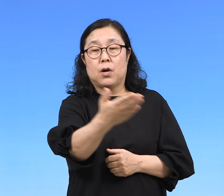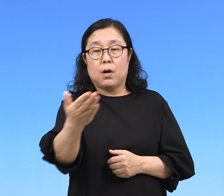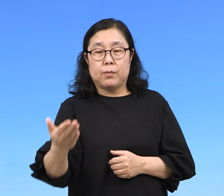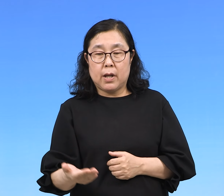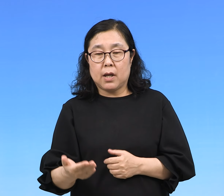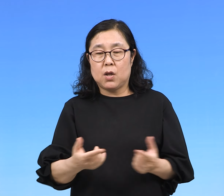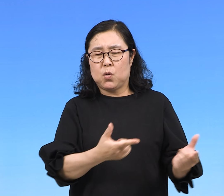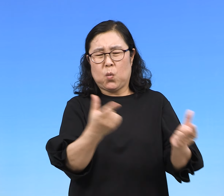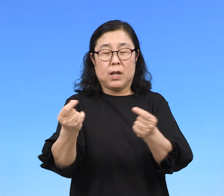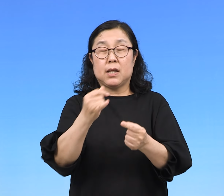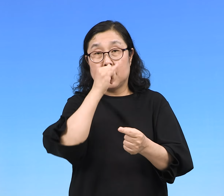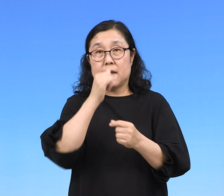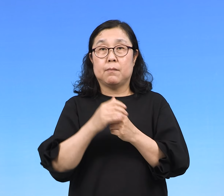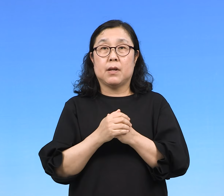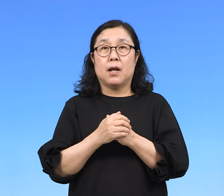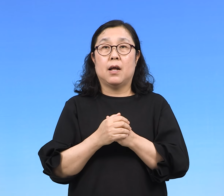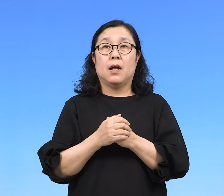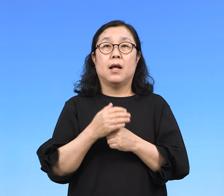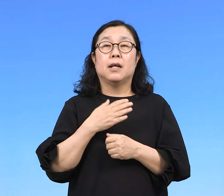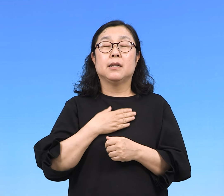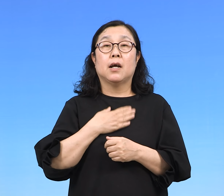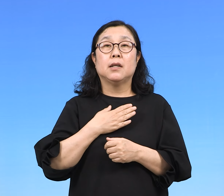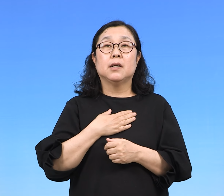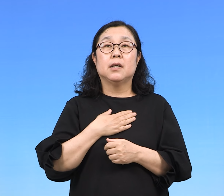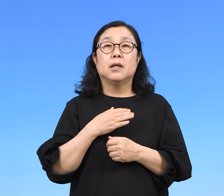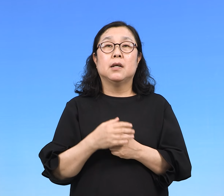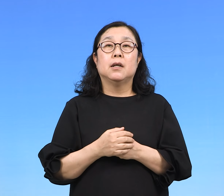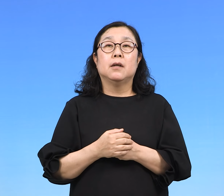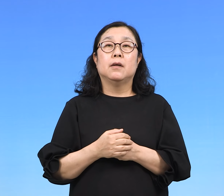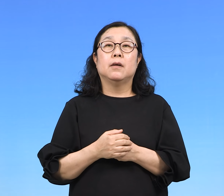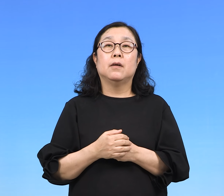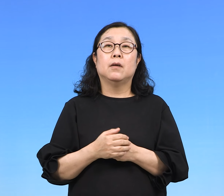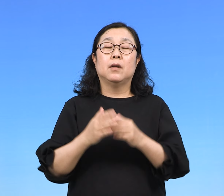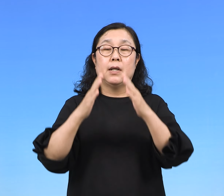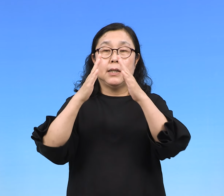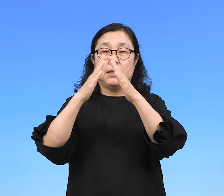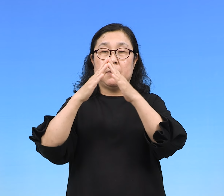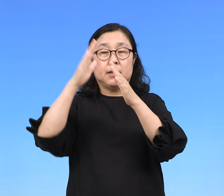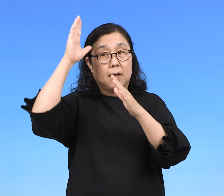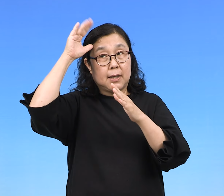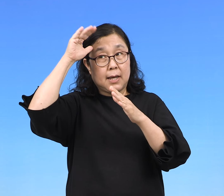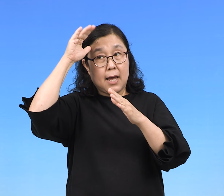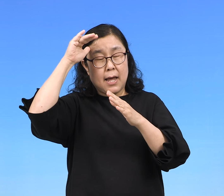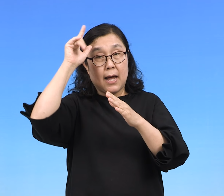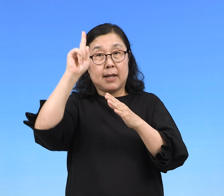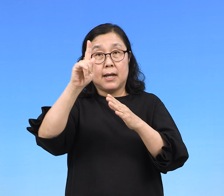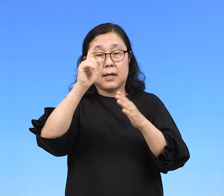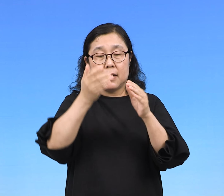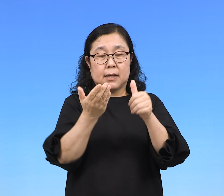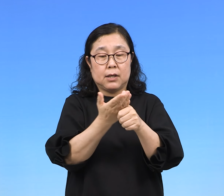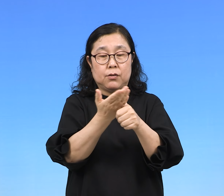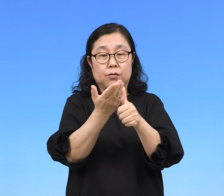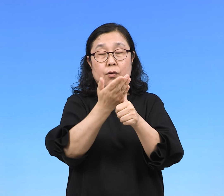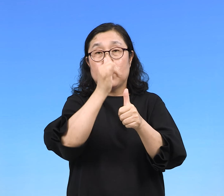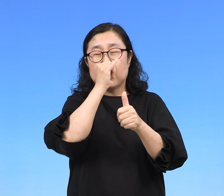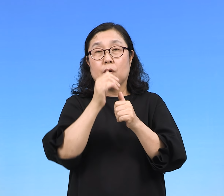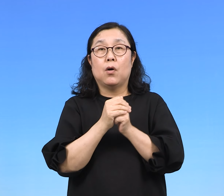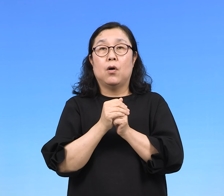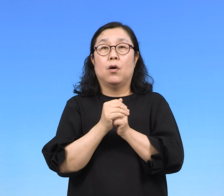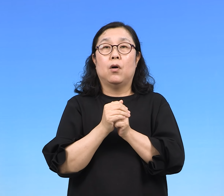저하고 여러분에게 공통점이요, 저는 이제 집에서 또 개를 한 마리 기르고